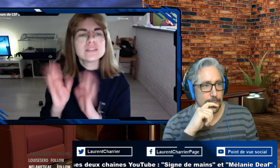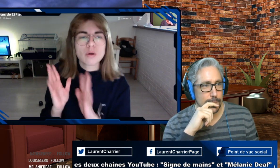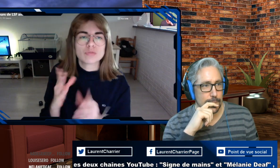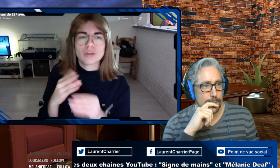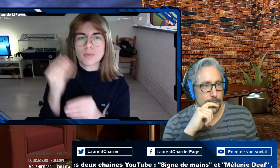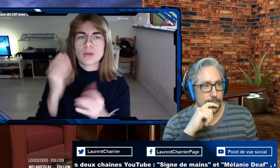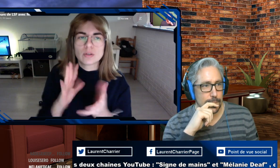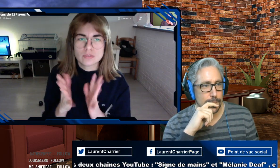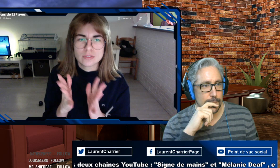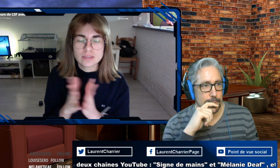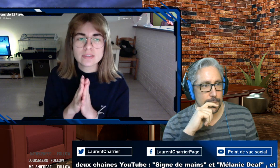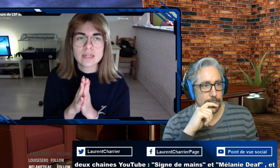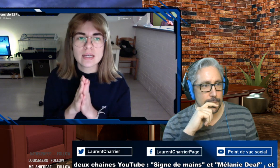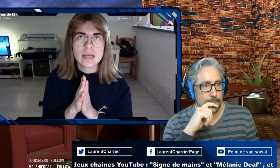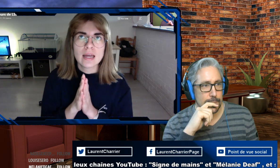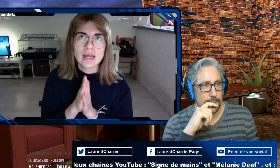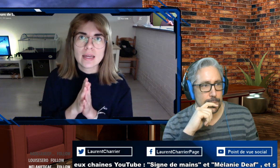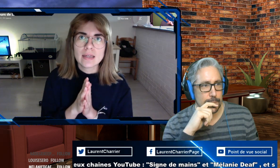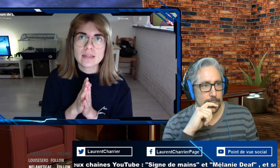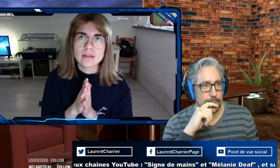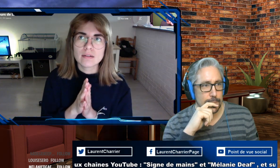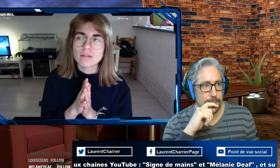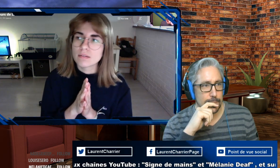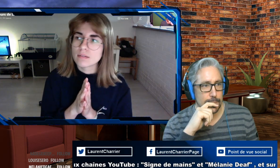fait 10 ans que j'apprends la langue des signes.